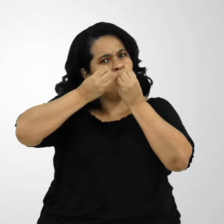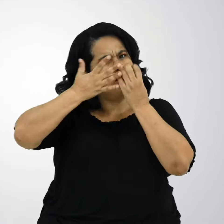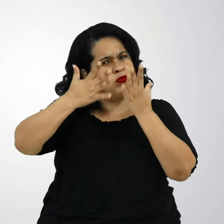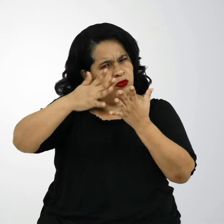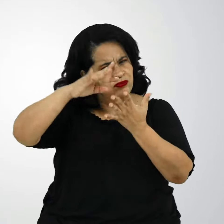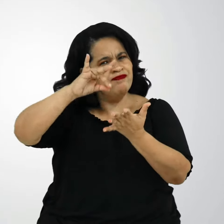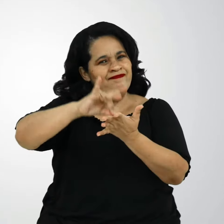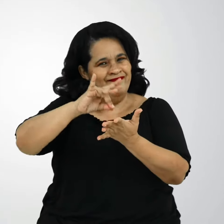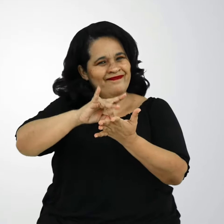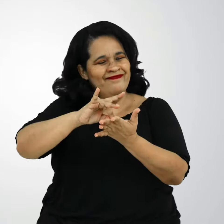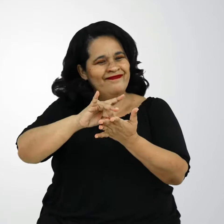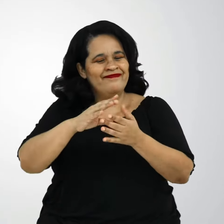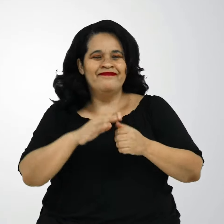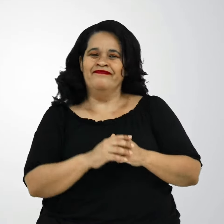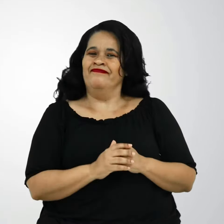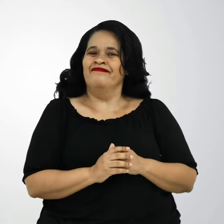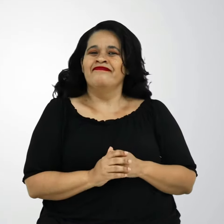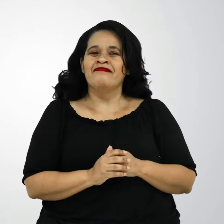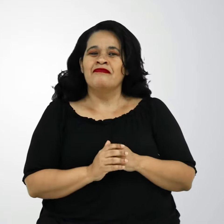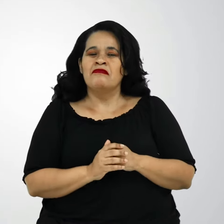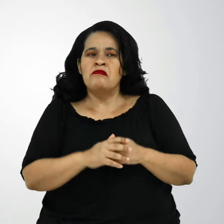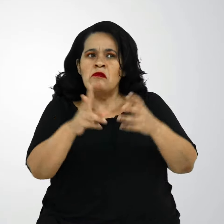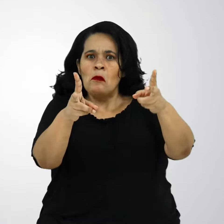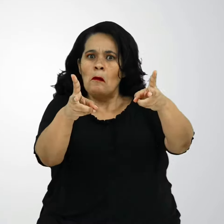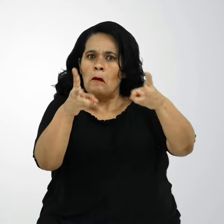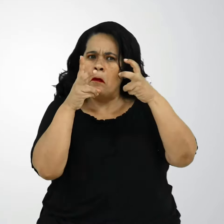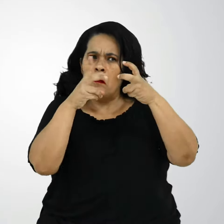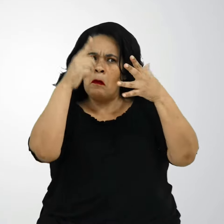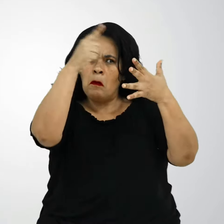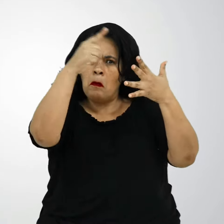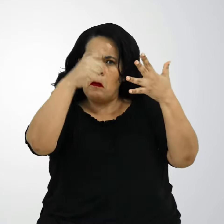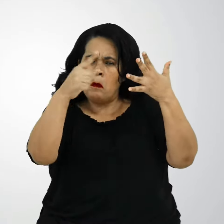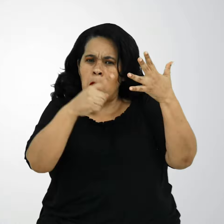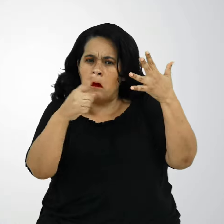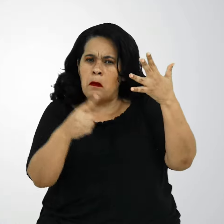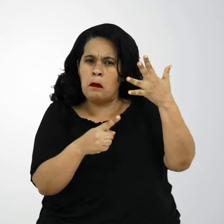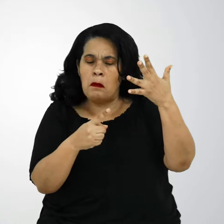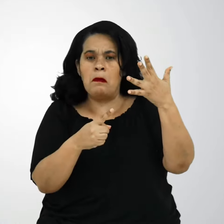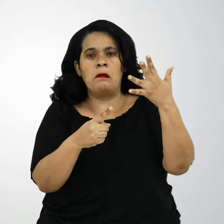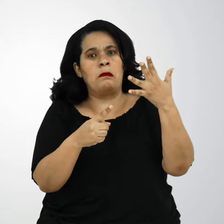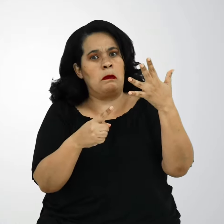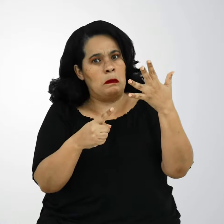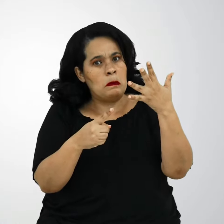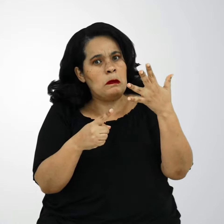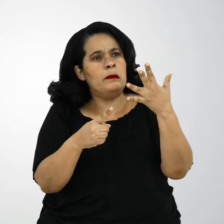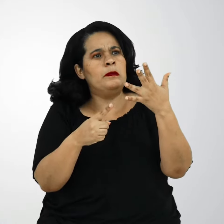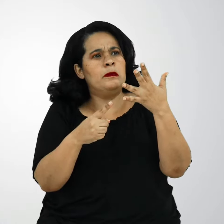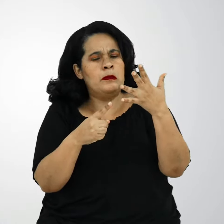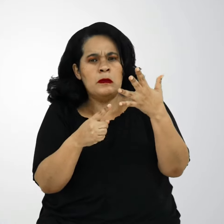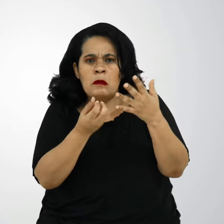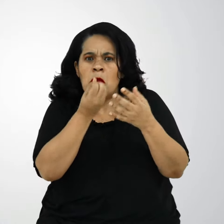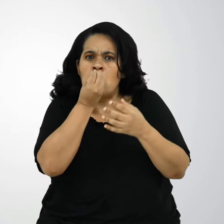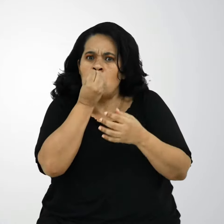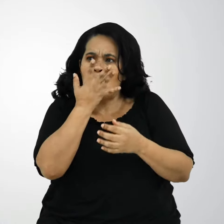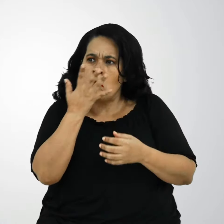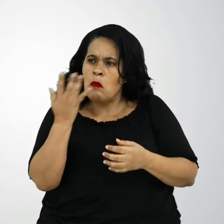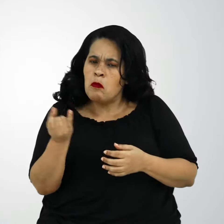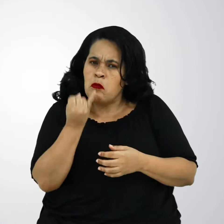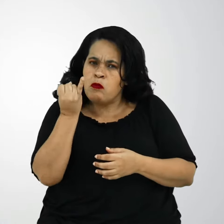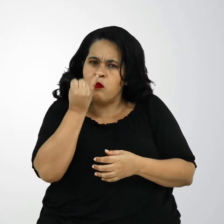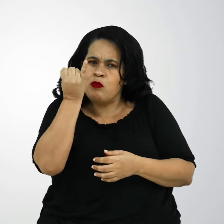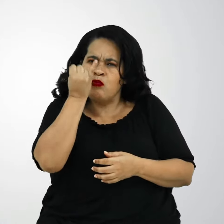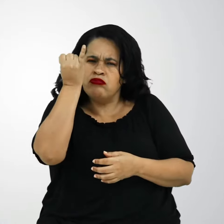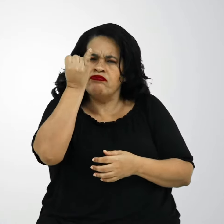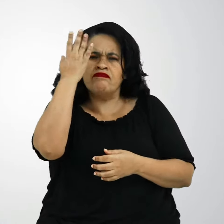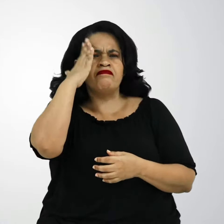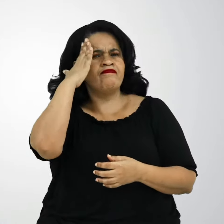assim, essa série, né, é uma série bastante intrigante, bastante importante, né? Entender